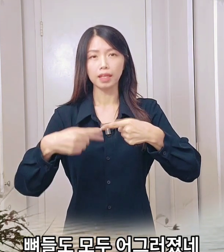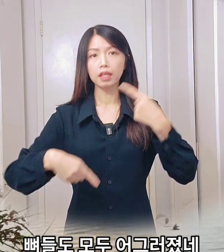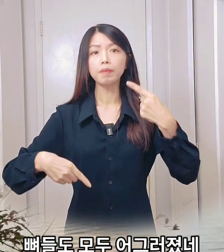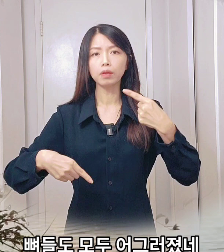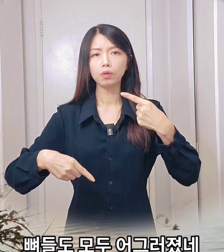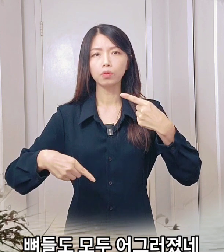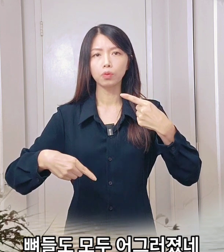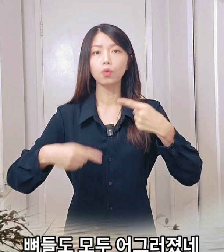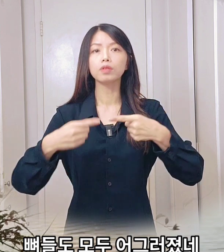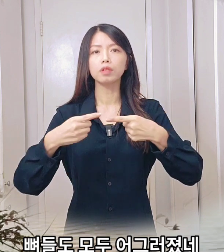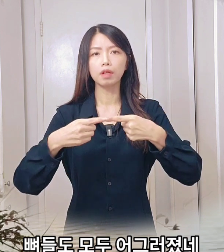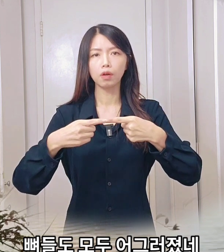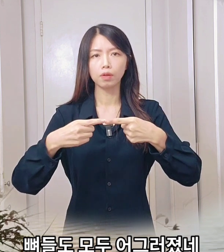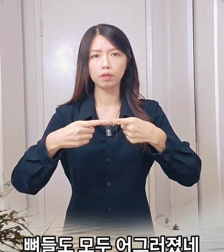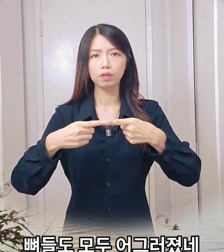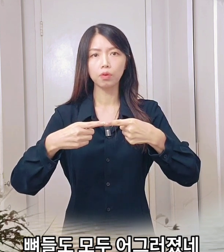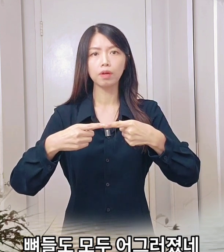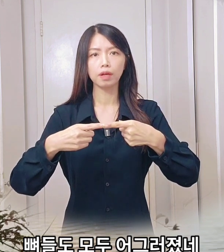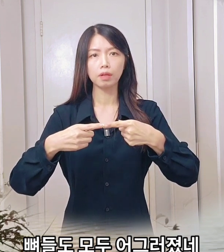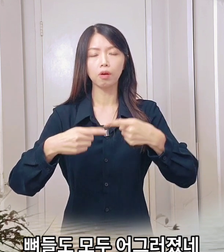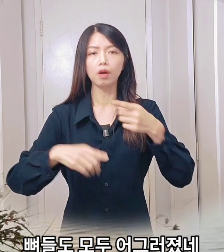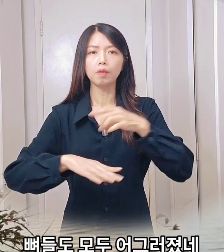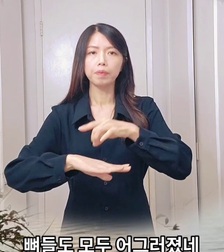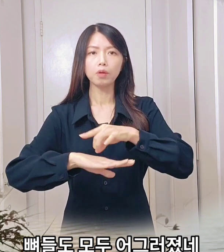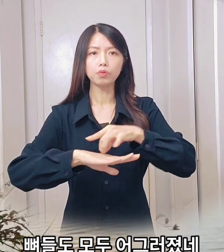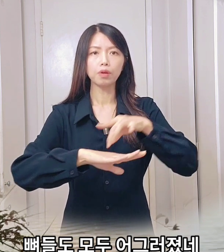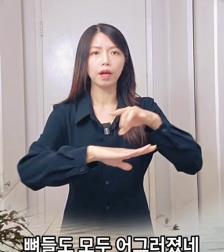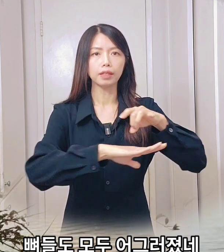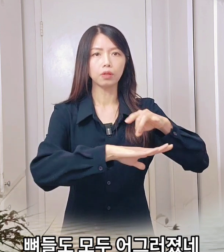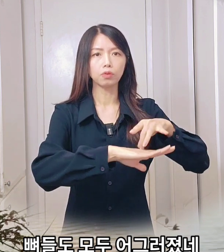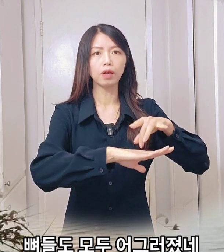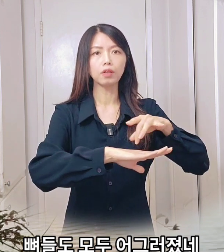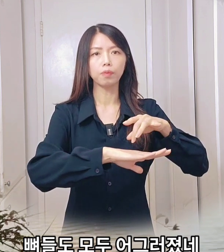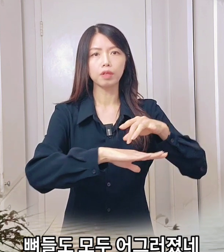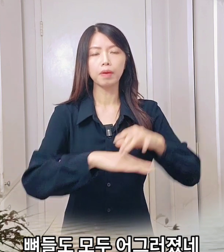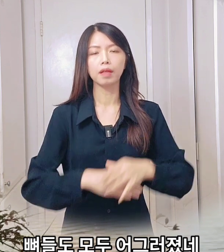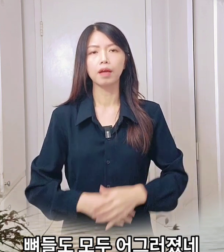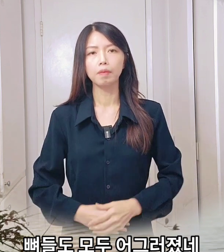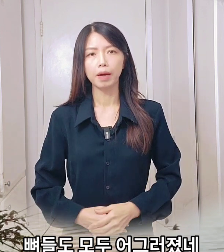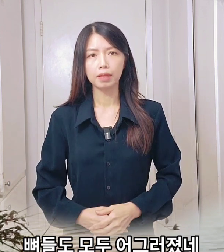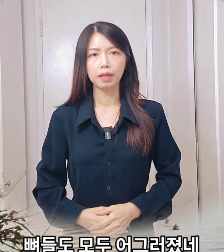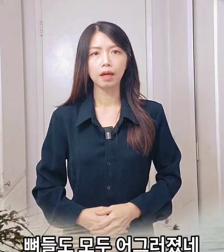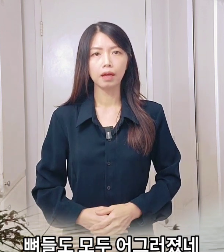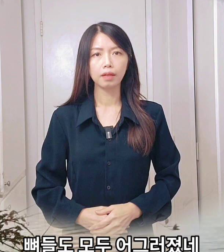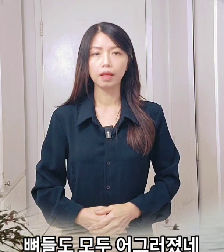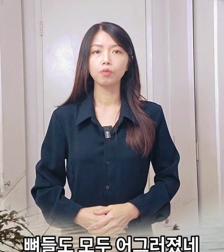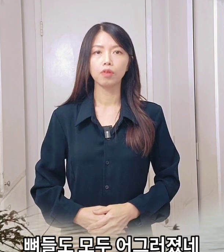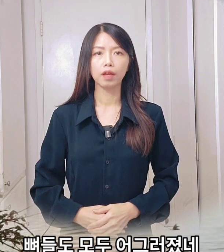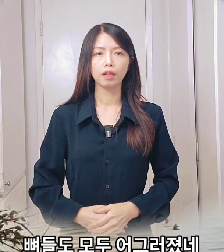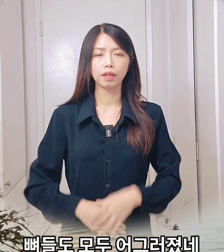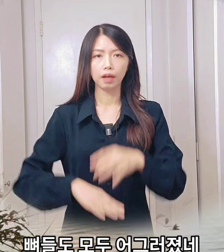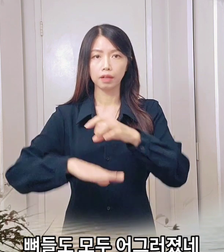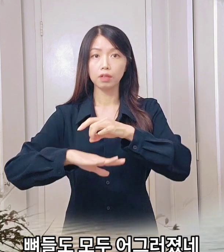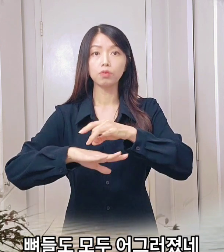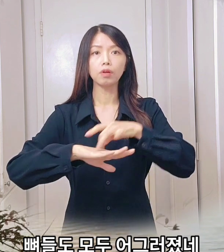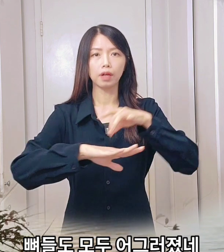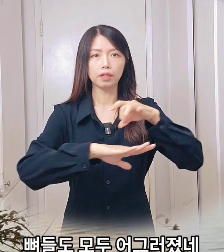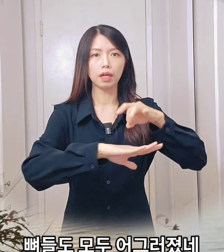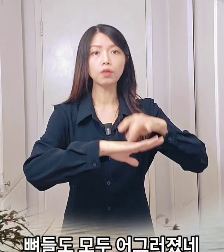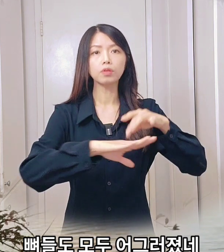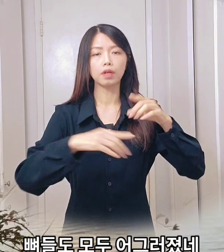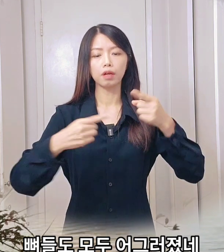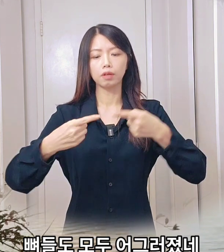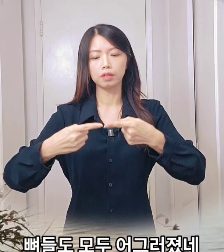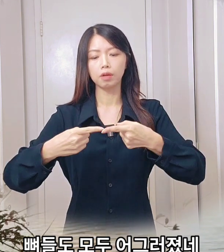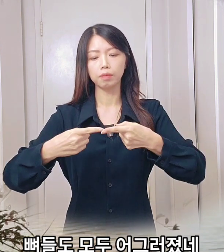이 자체만으로도 골절이라고 하는 뜻의 수어라서 뼈 수어를 안 하셔도 상관이 없지만 박자 때문에 그냥 이 수어를